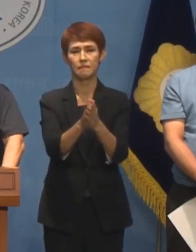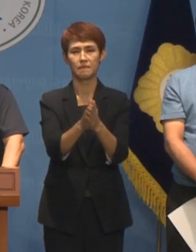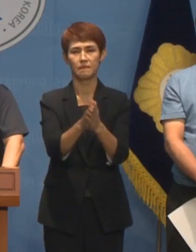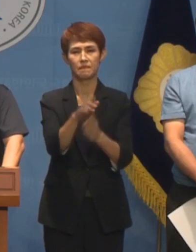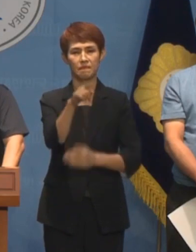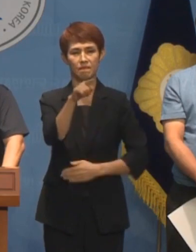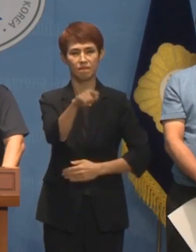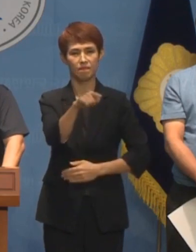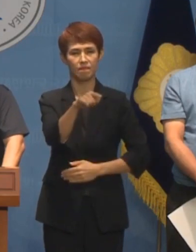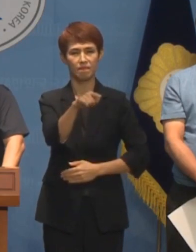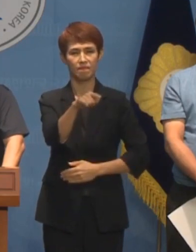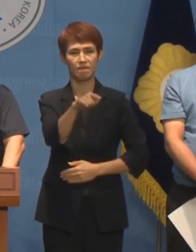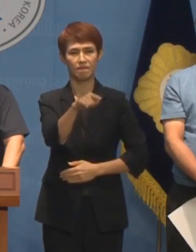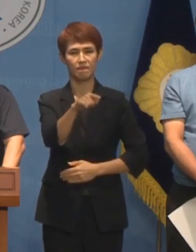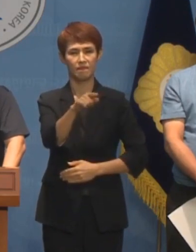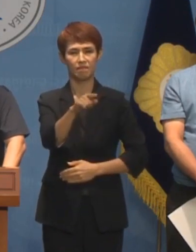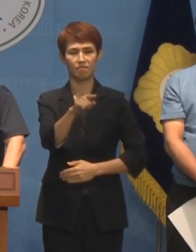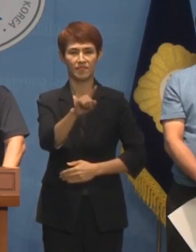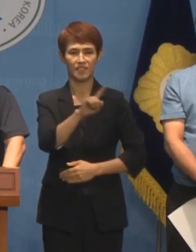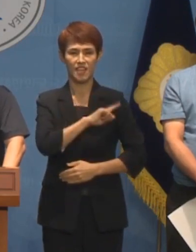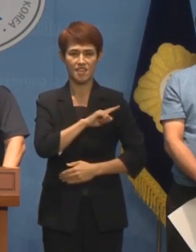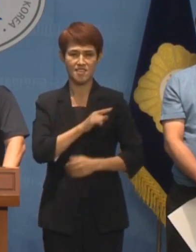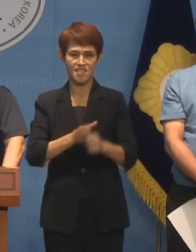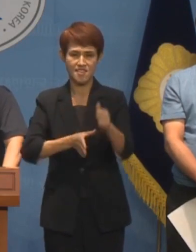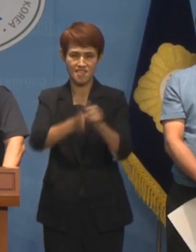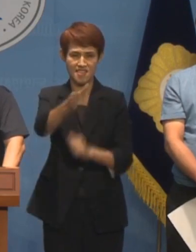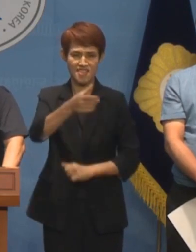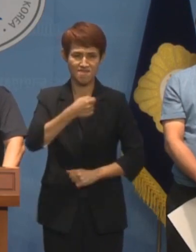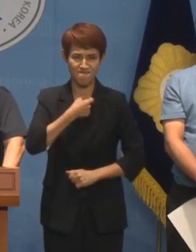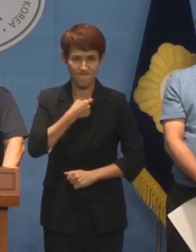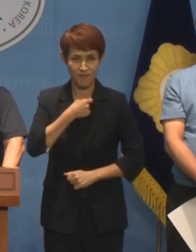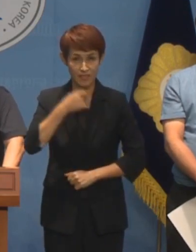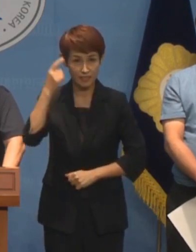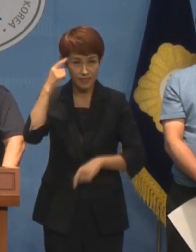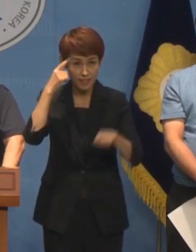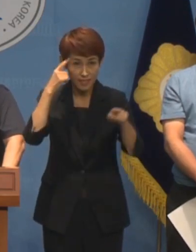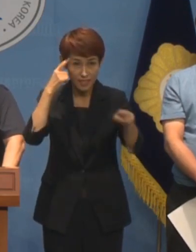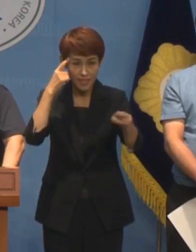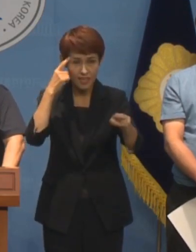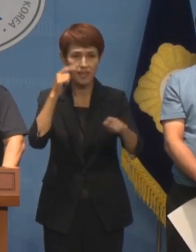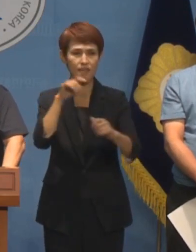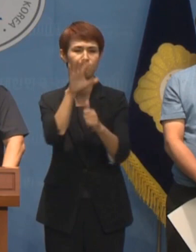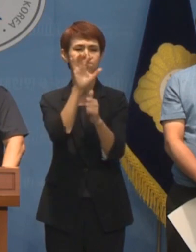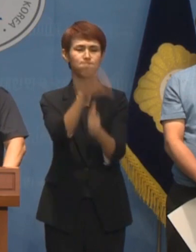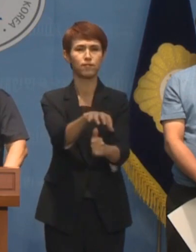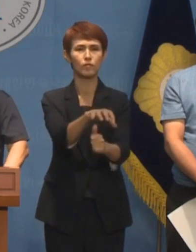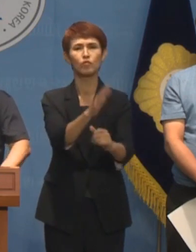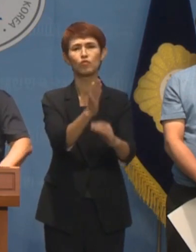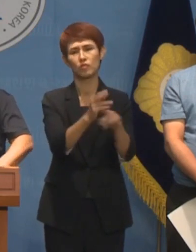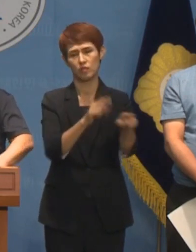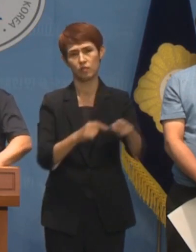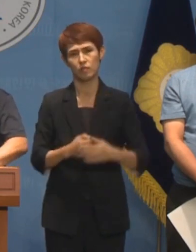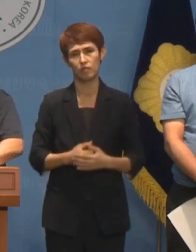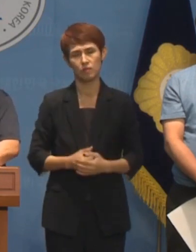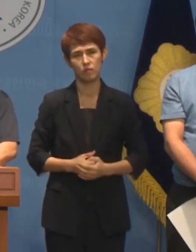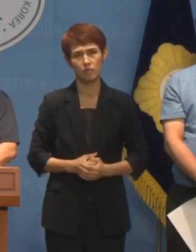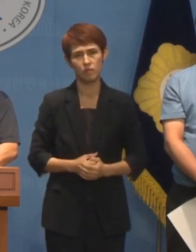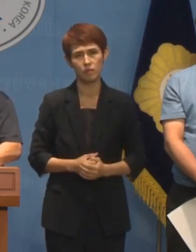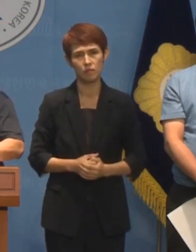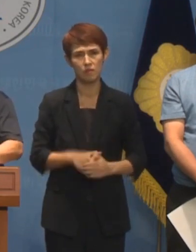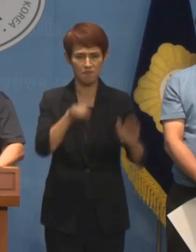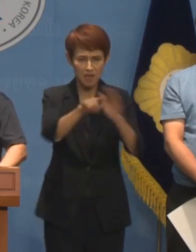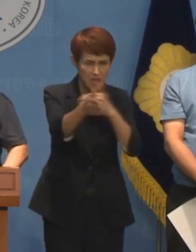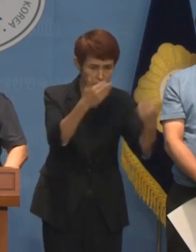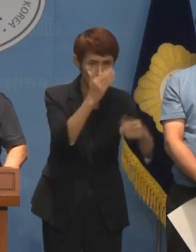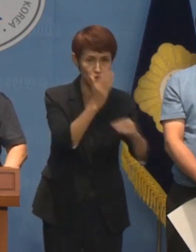본인들이 싫어하고 또 본인들이 죽이고 싶어하는 세력들이라는 생각으로 지금 이렇게 윤석열 김건희 등의